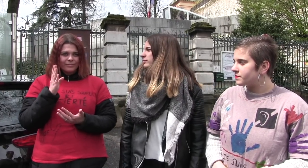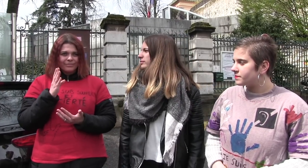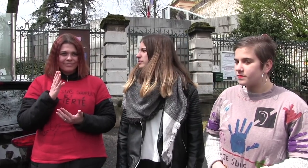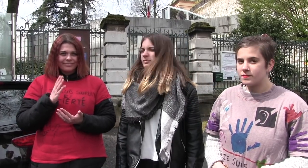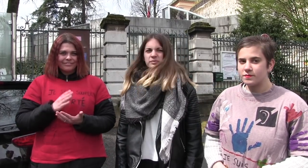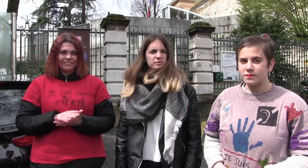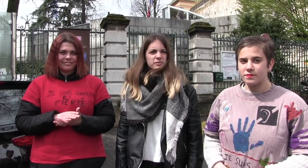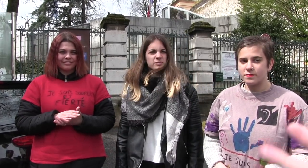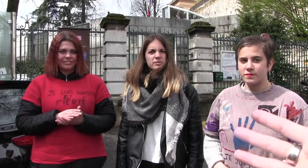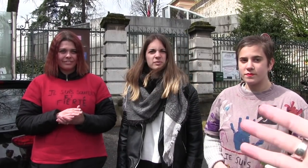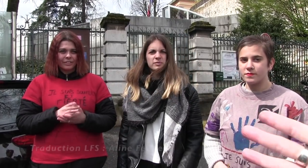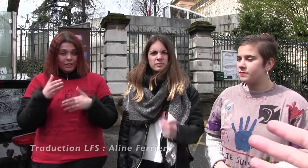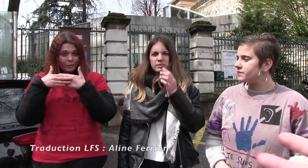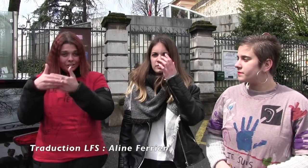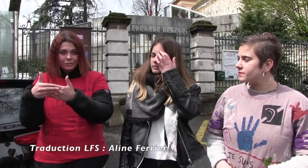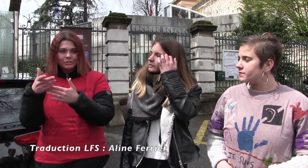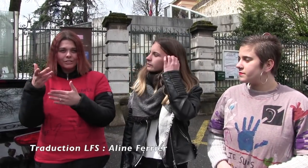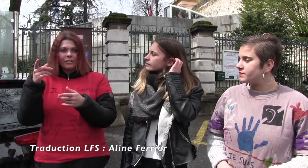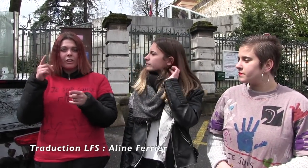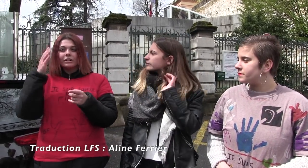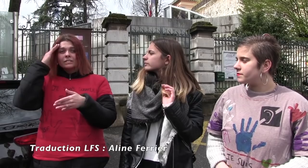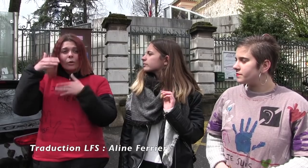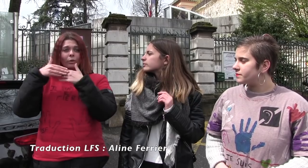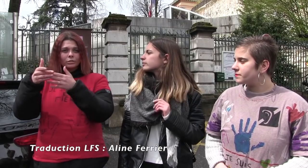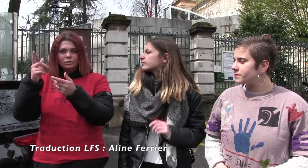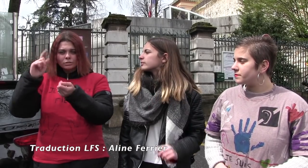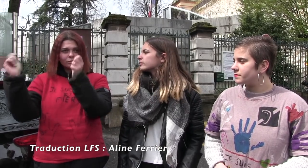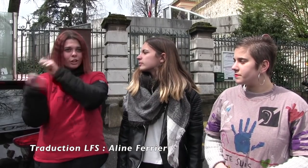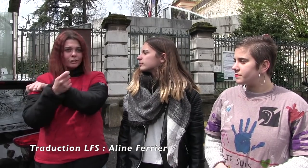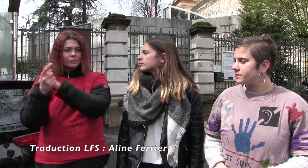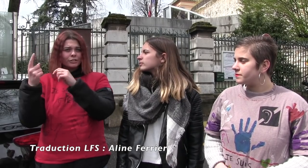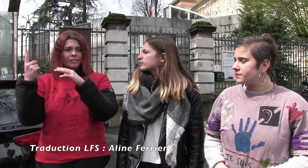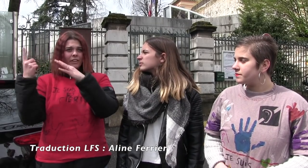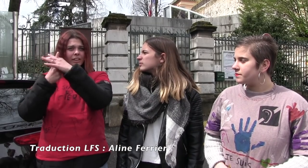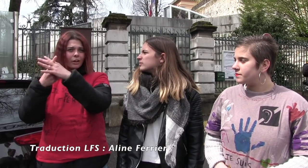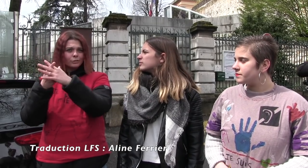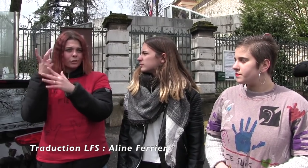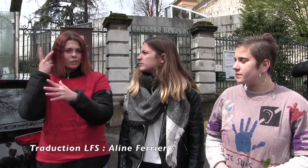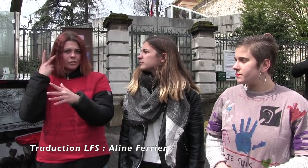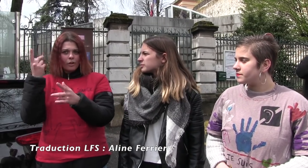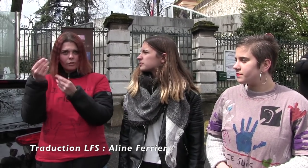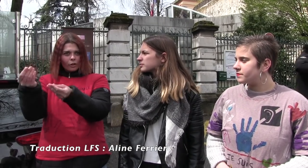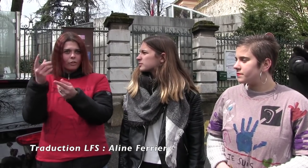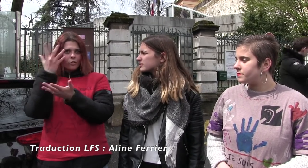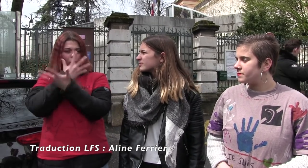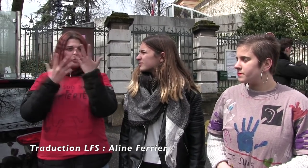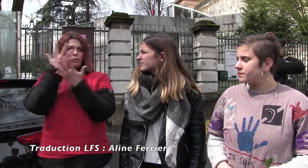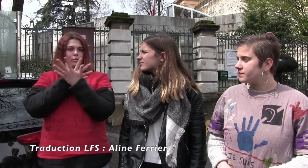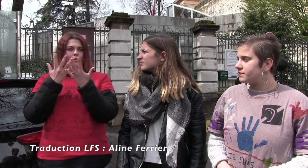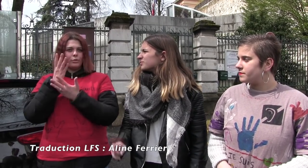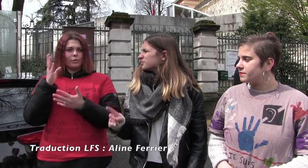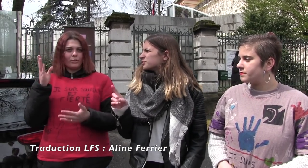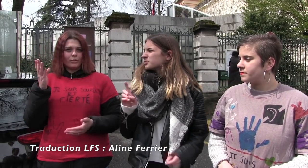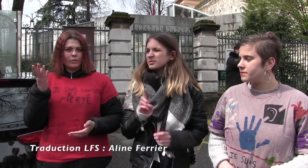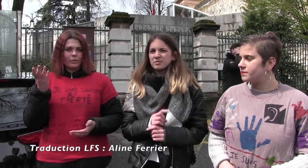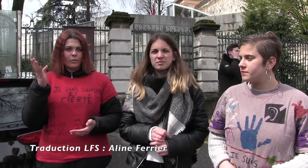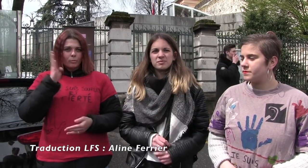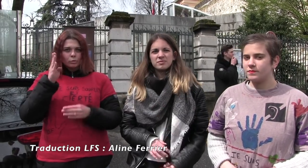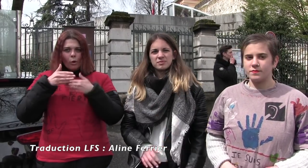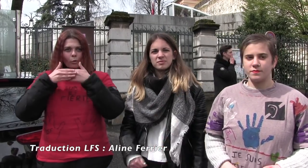Il faut encore continuer, ça? Voilà. Et si on continue, et voilà, si on continue et